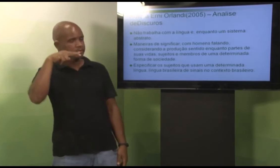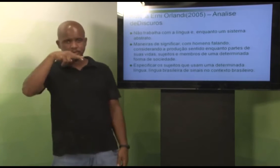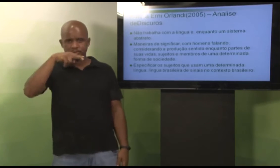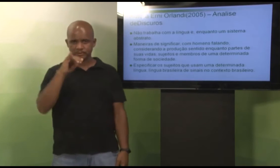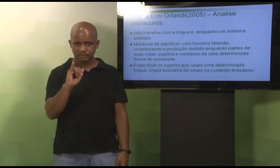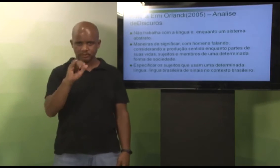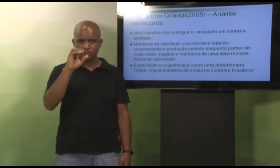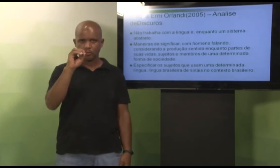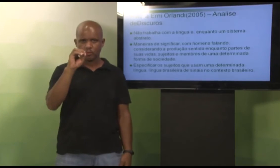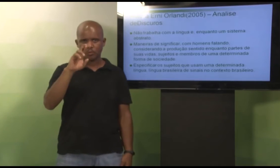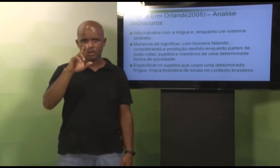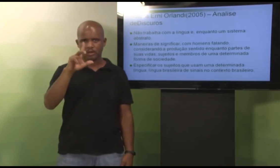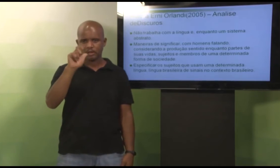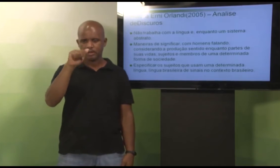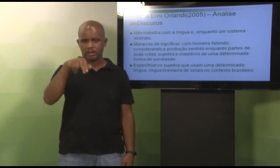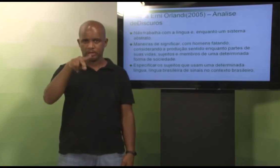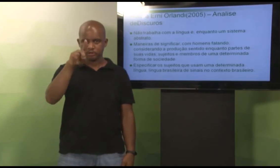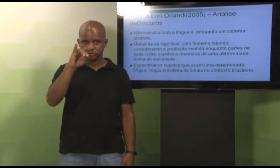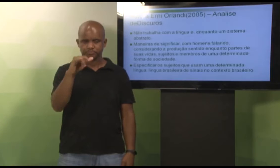O autor